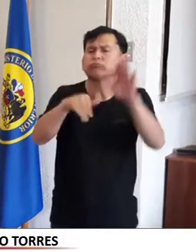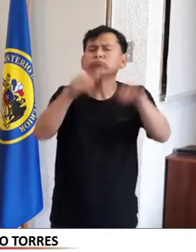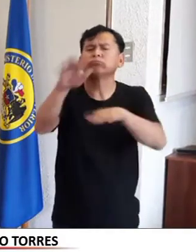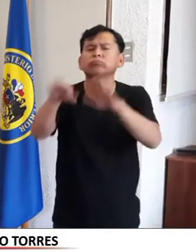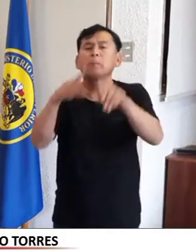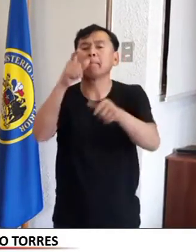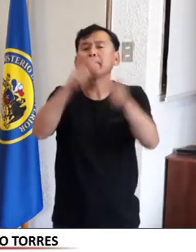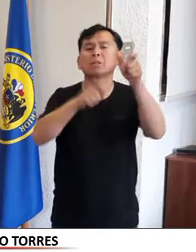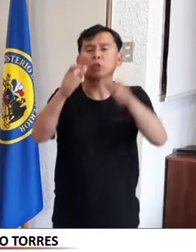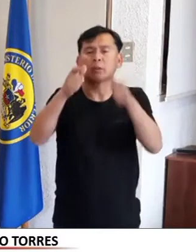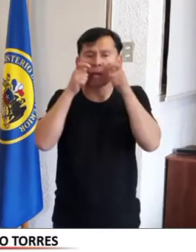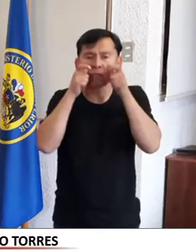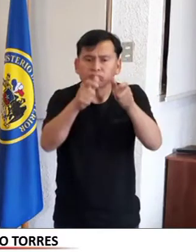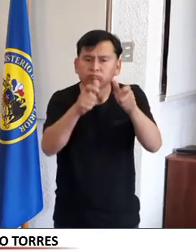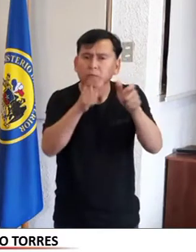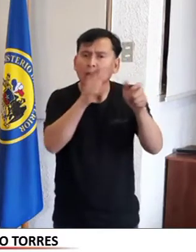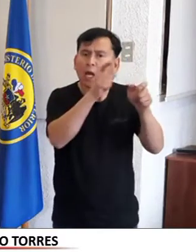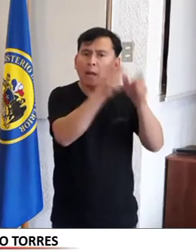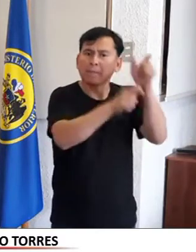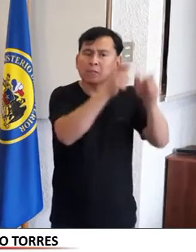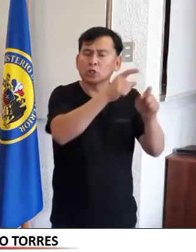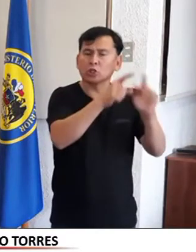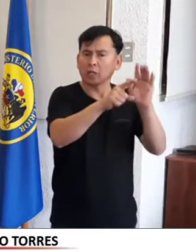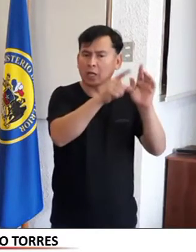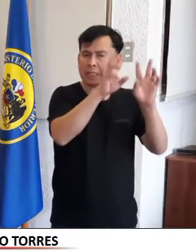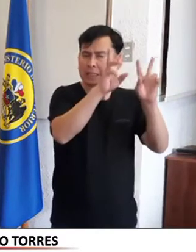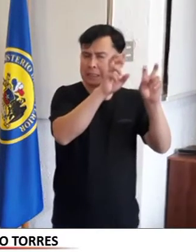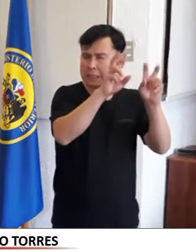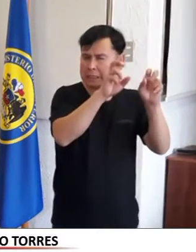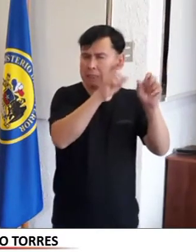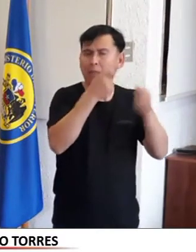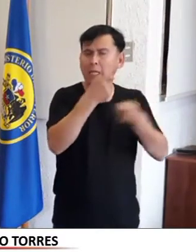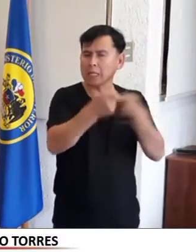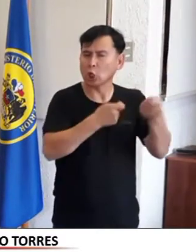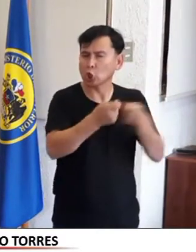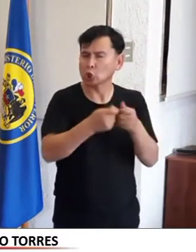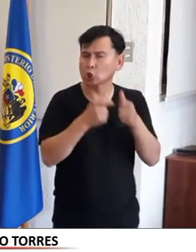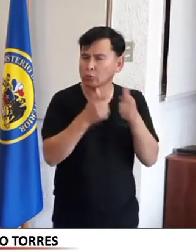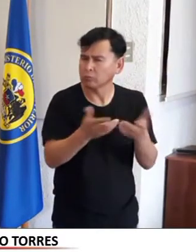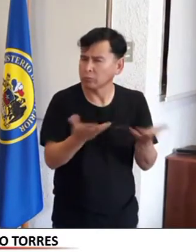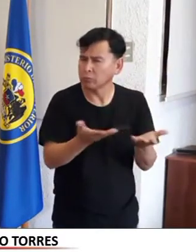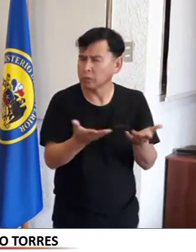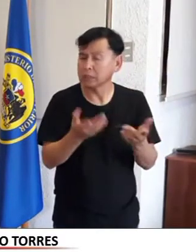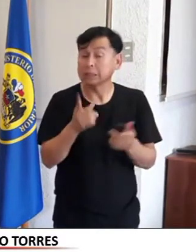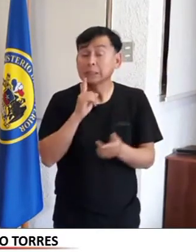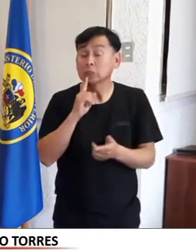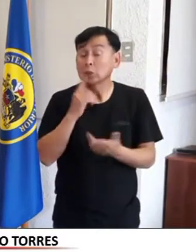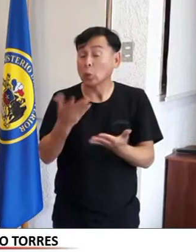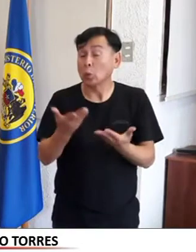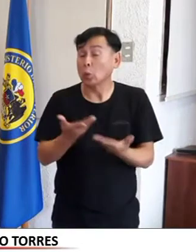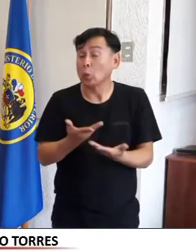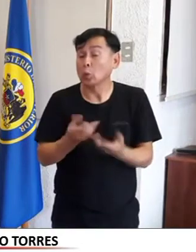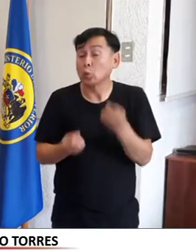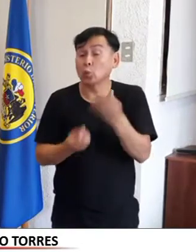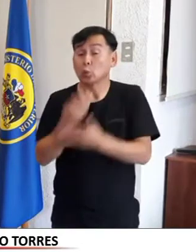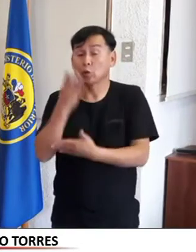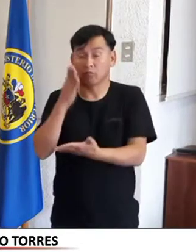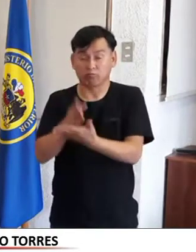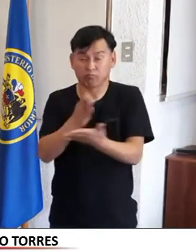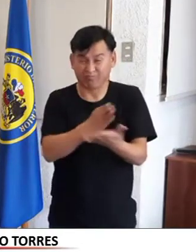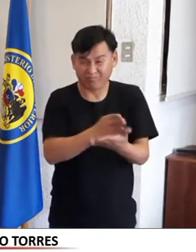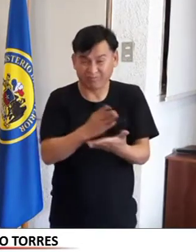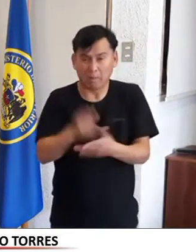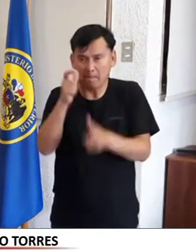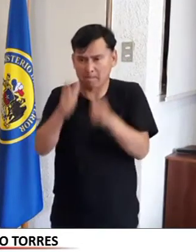personal para fiscalizar las restricciones aplicadas por la empresa privada, sobre todo el comercio. Teniendo en cuenta este escenario y con la nueva restricción donde